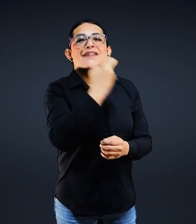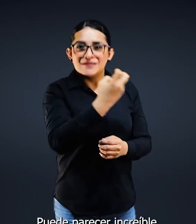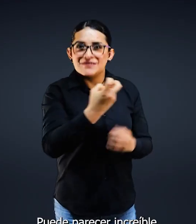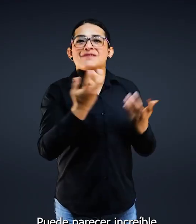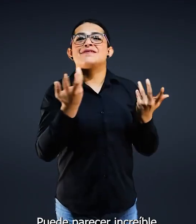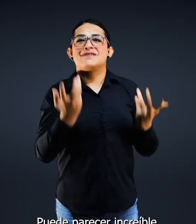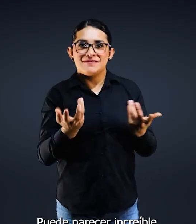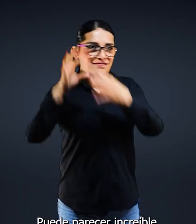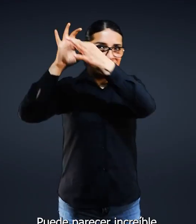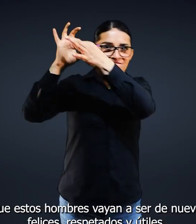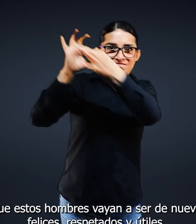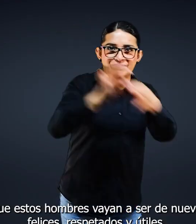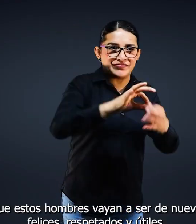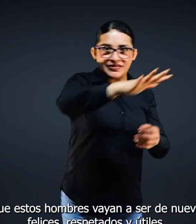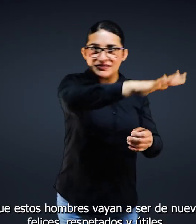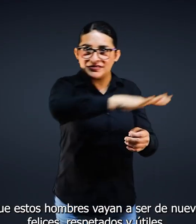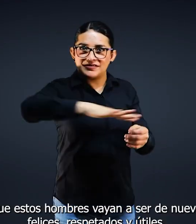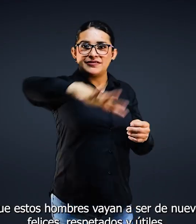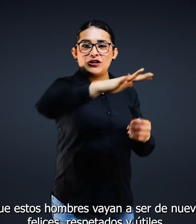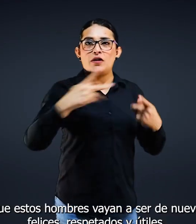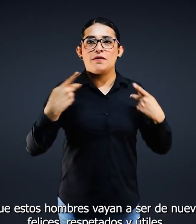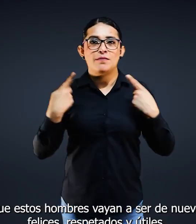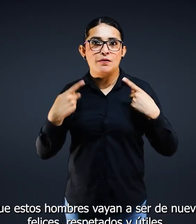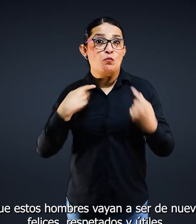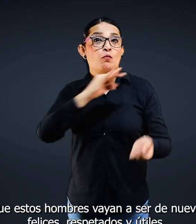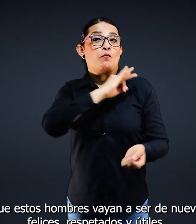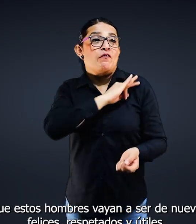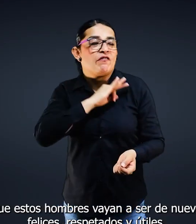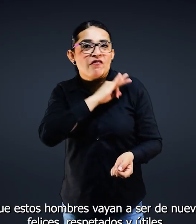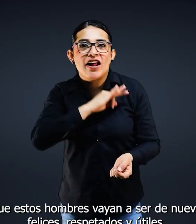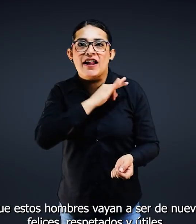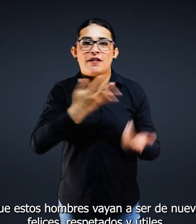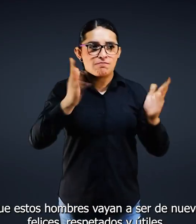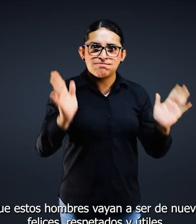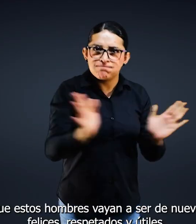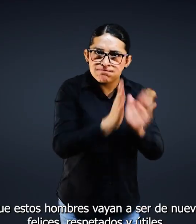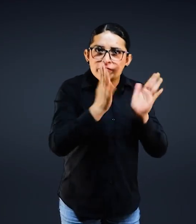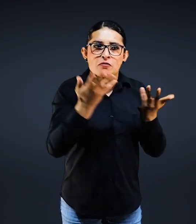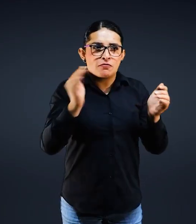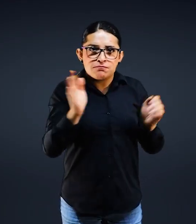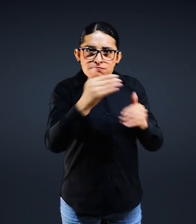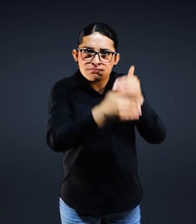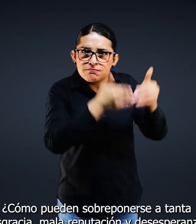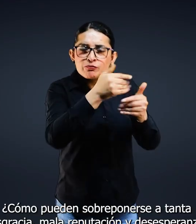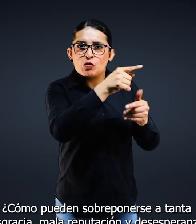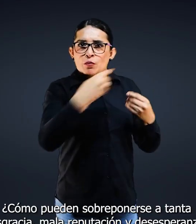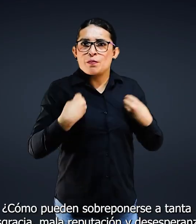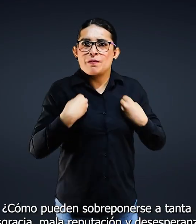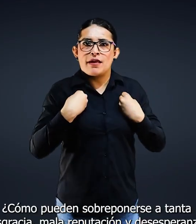Puede parecer increíble que estos hombres vayan a ser de nuevo felices, respetados y útiles. ¿Cómo pueden